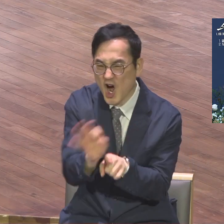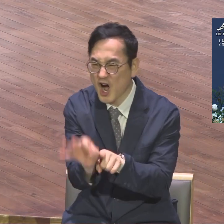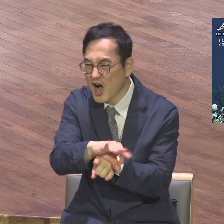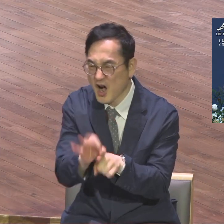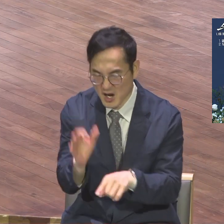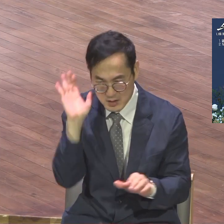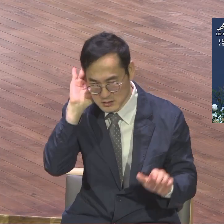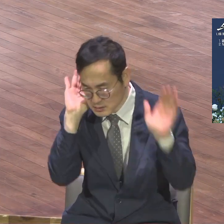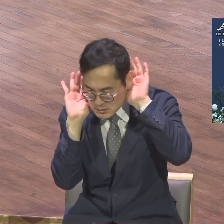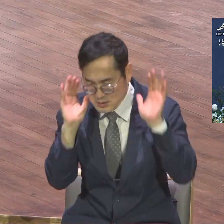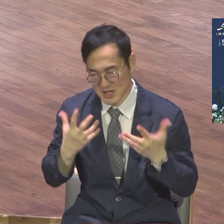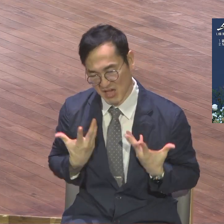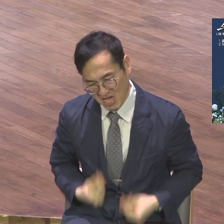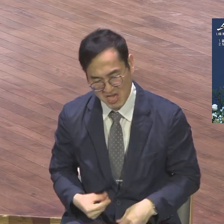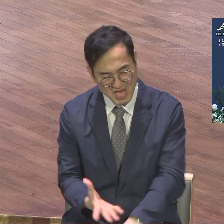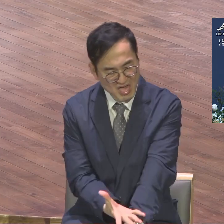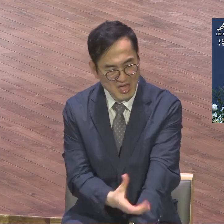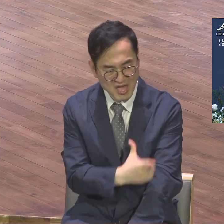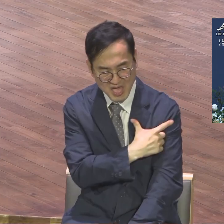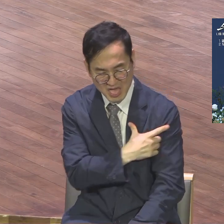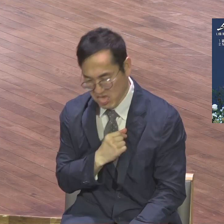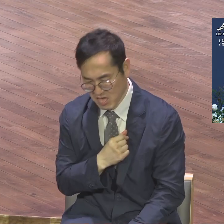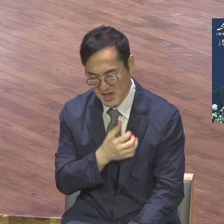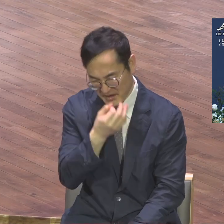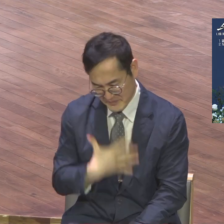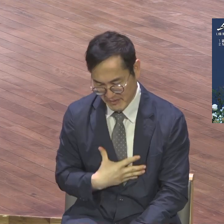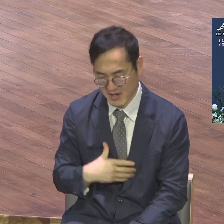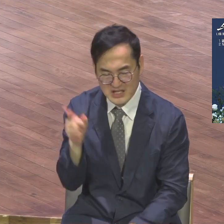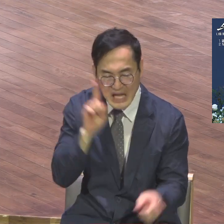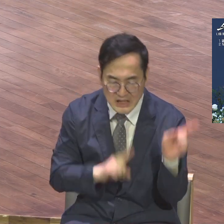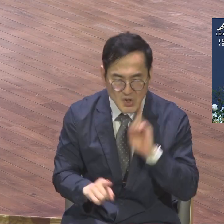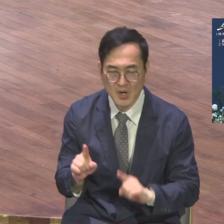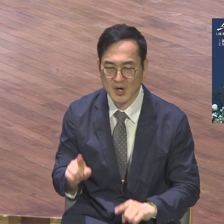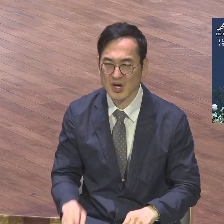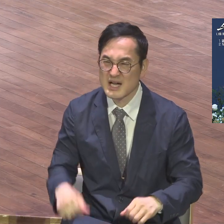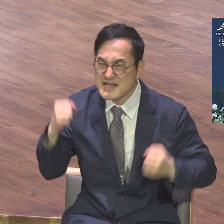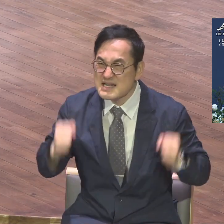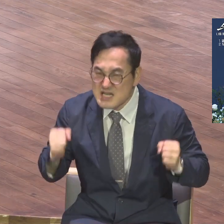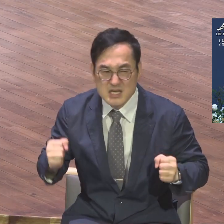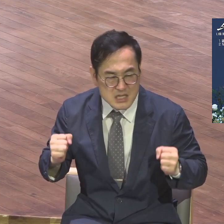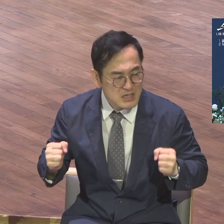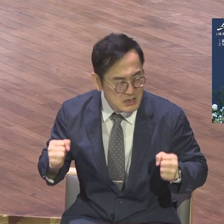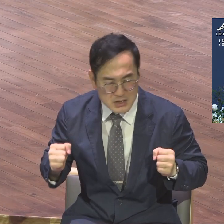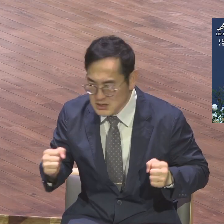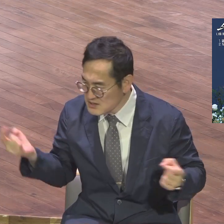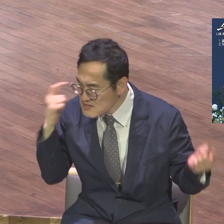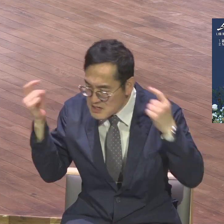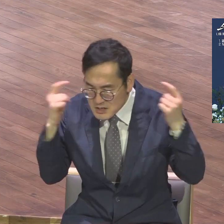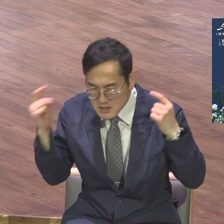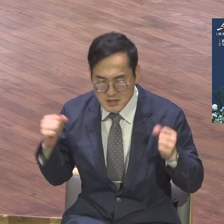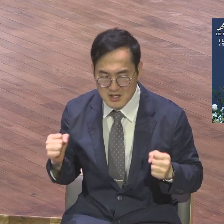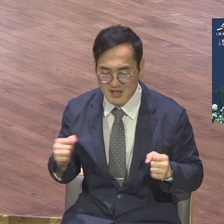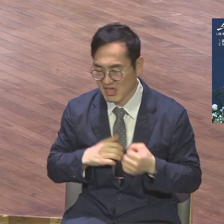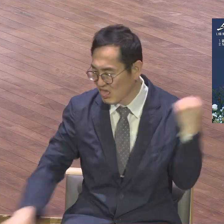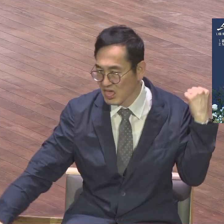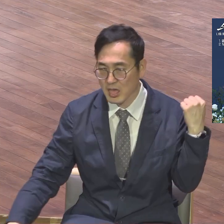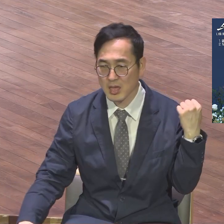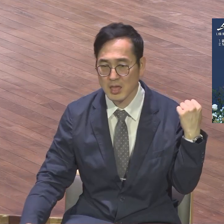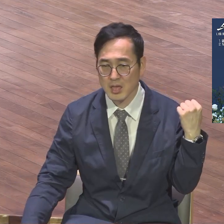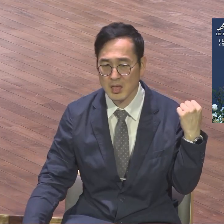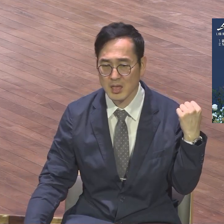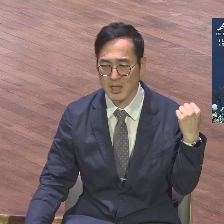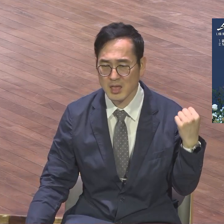빠지고 그거죠. 달려가는 자가 아니에요. 달려가는 사람 들리지도 않아요. 그런 소리